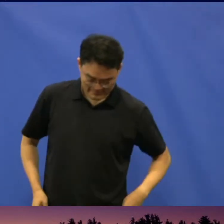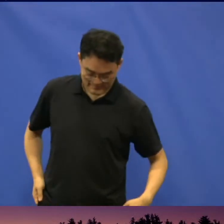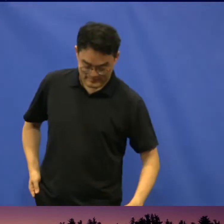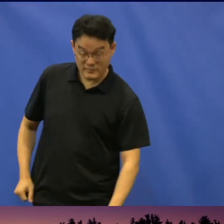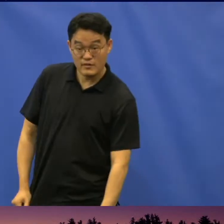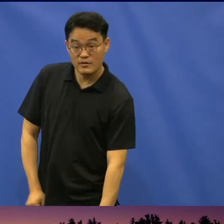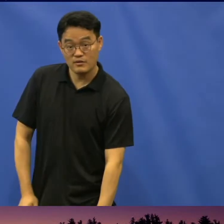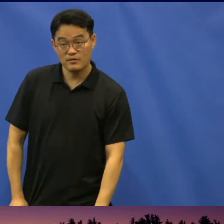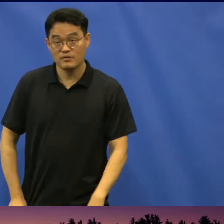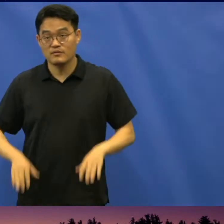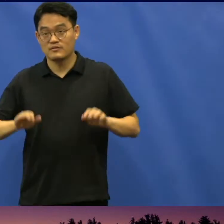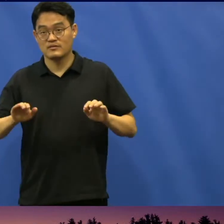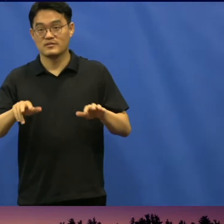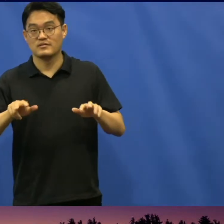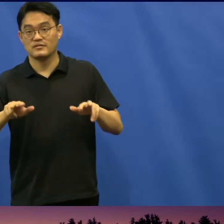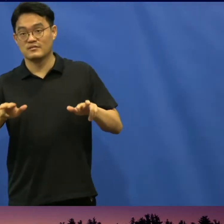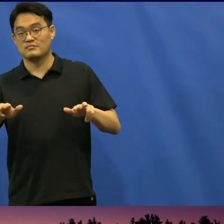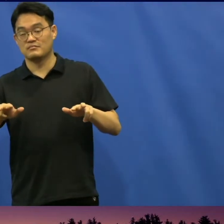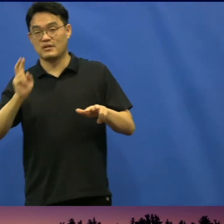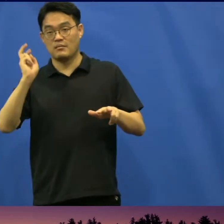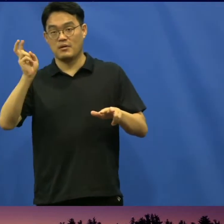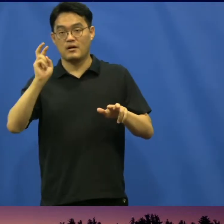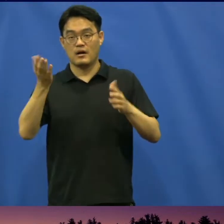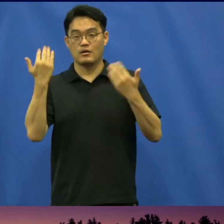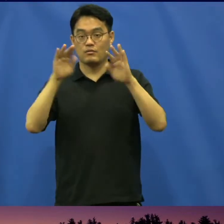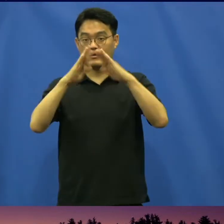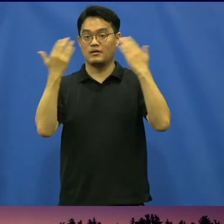아니기 때문에 굉장히 많이 왔어요.